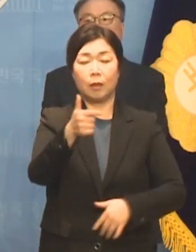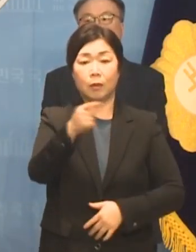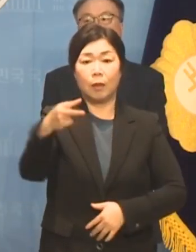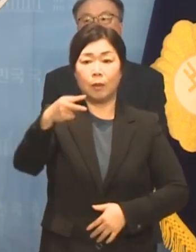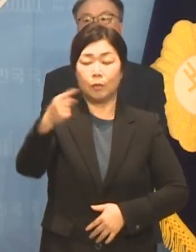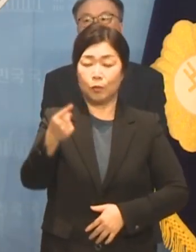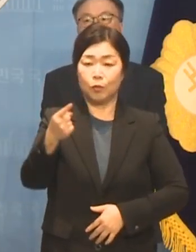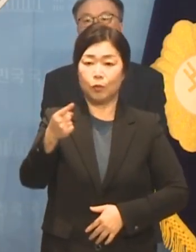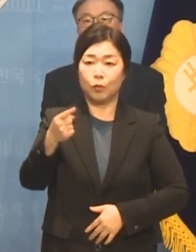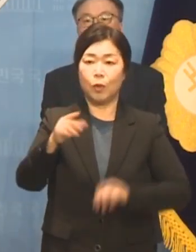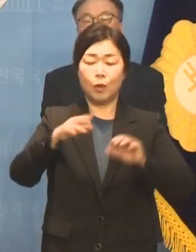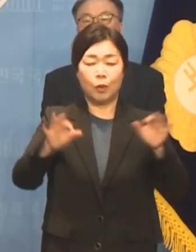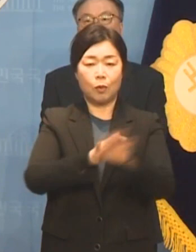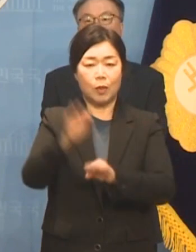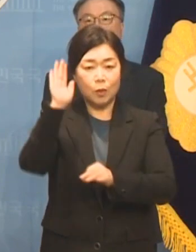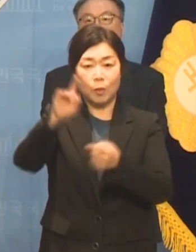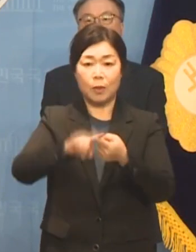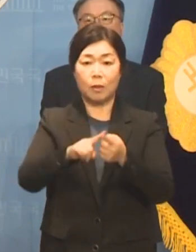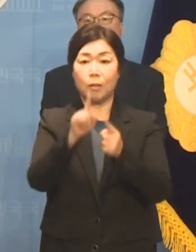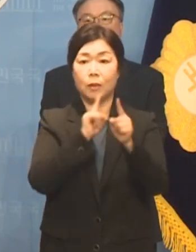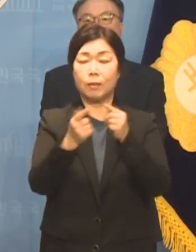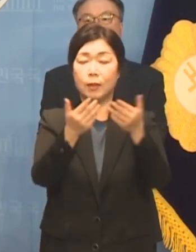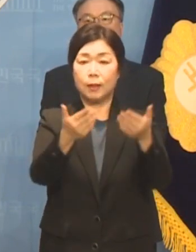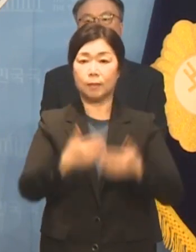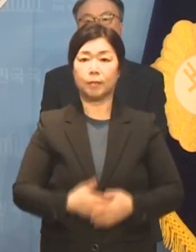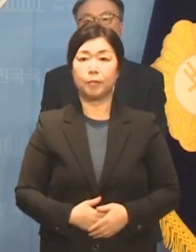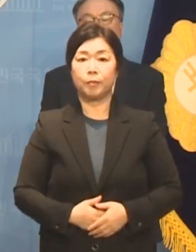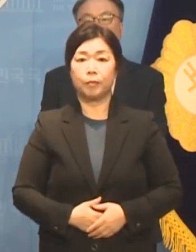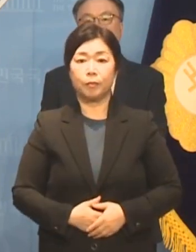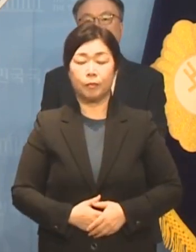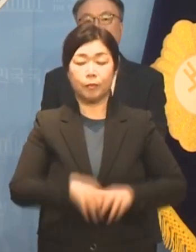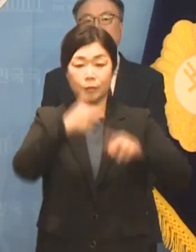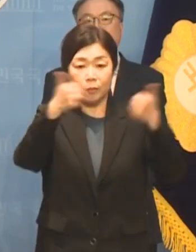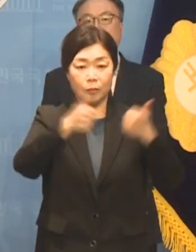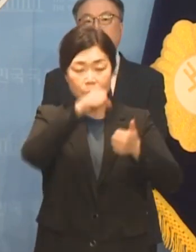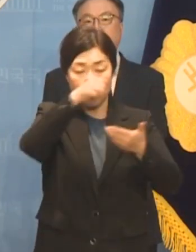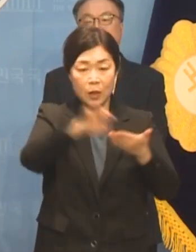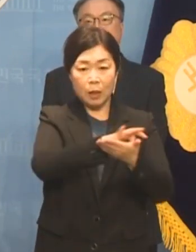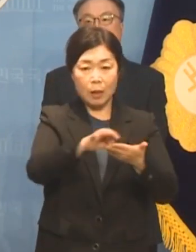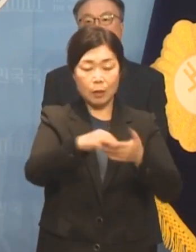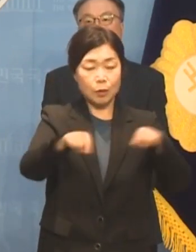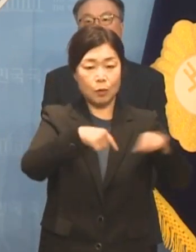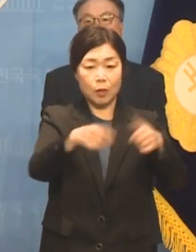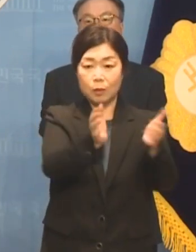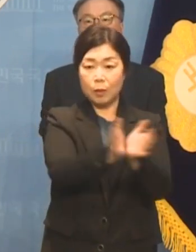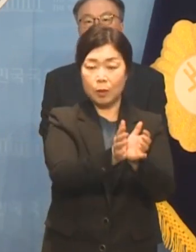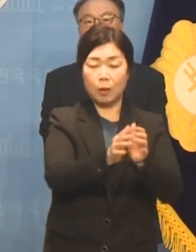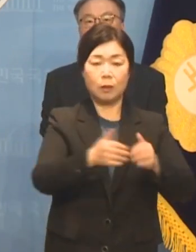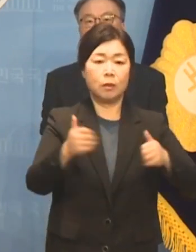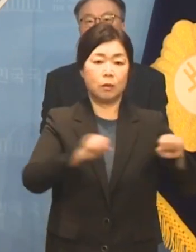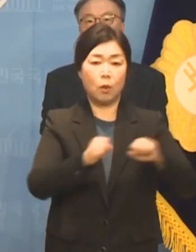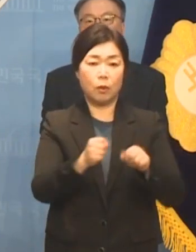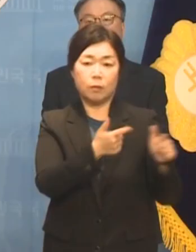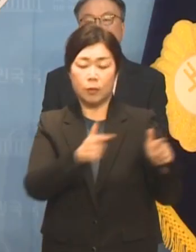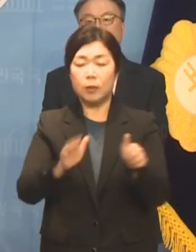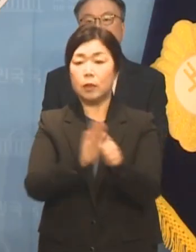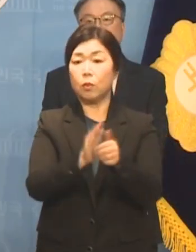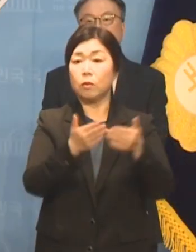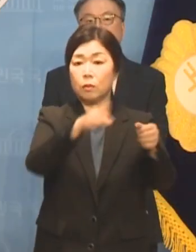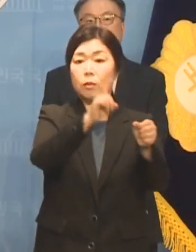전망에 대해 말씀드리겠습니다. 국회 예산정책처는 국회의 의정활동을 적극